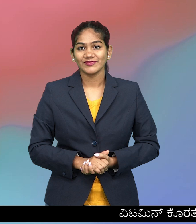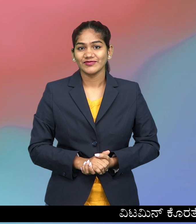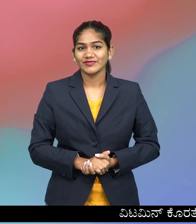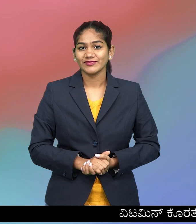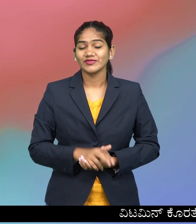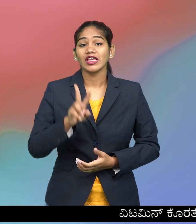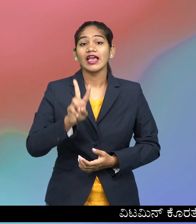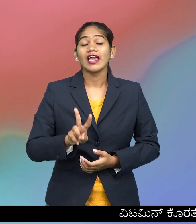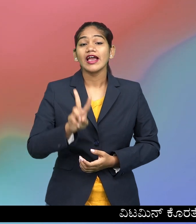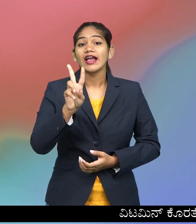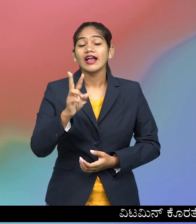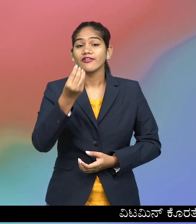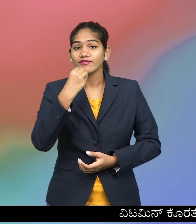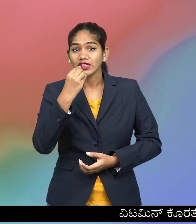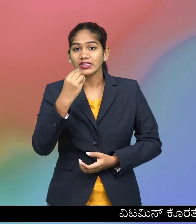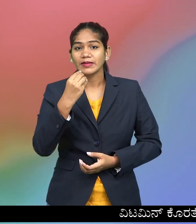ವಿಟಮಿನ್ ಕೊರತೆಯ ಕಾಯಿಲೆಗಳ ಬಗ್ಗೆ ತಿಳಿಯುವಿರಿ.